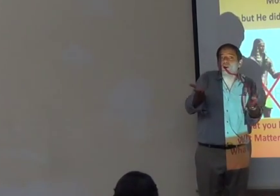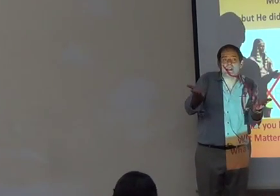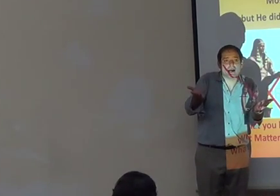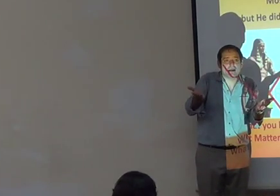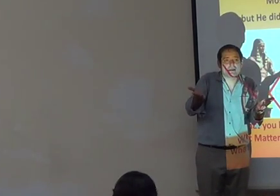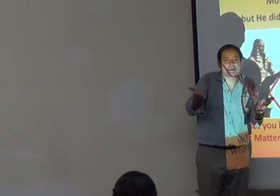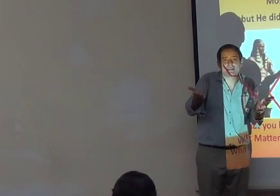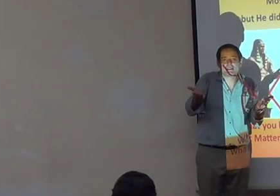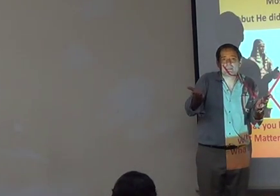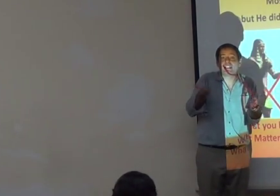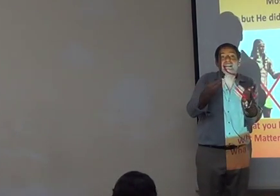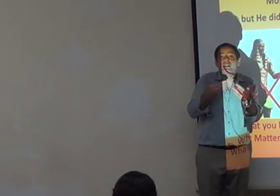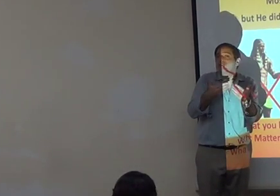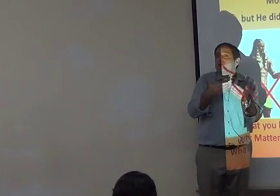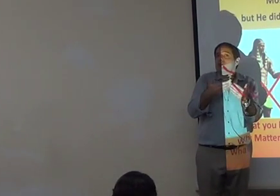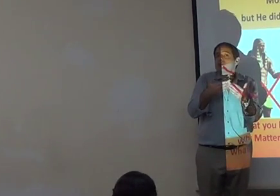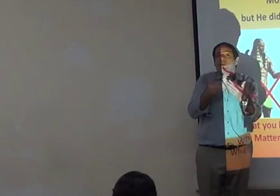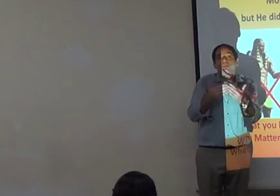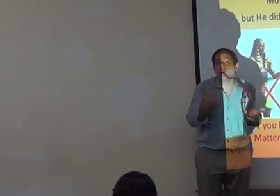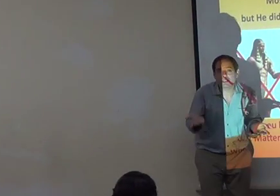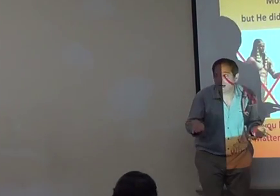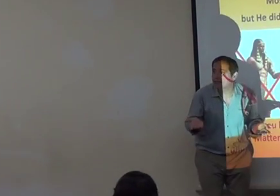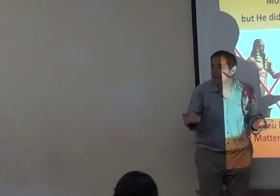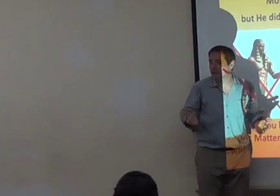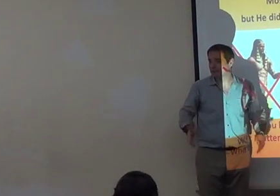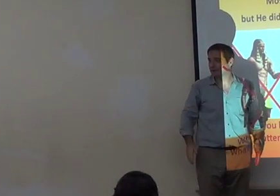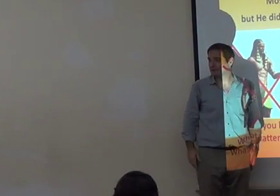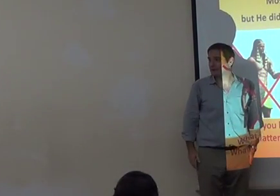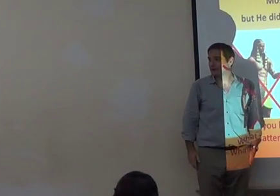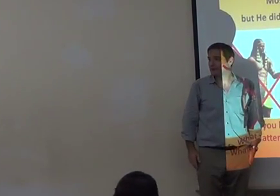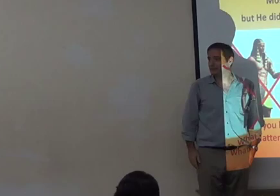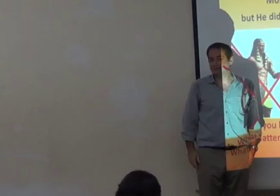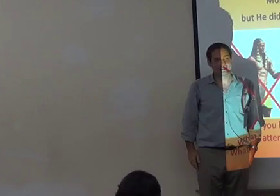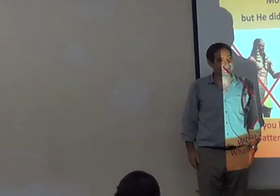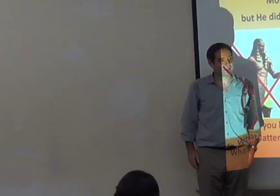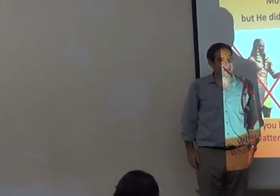No importa. Miren, no importa.